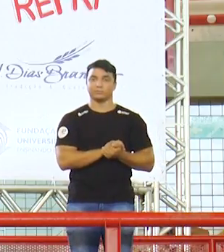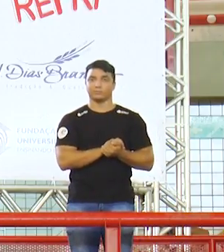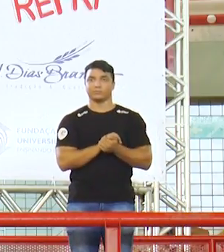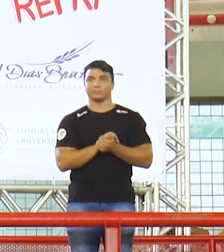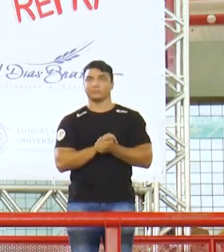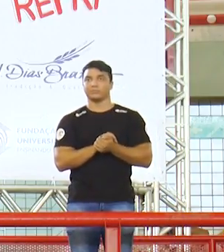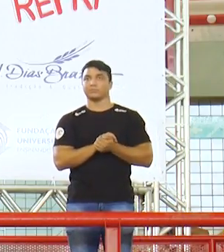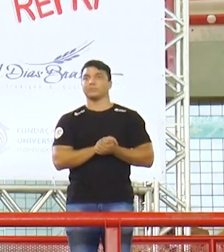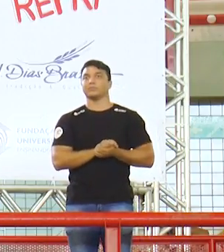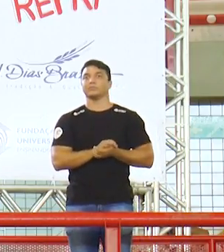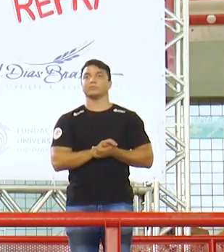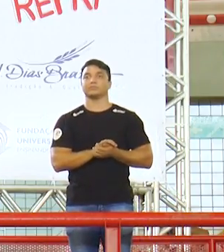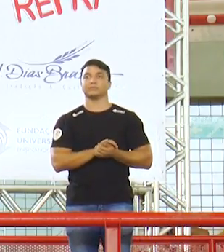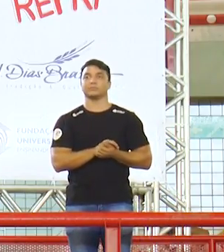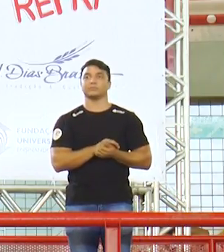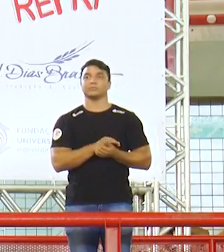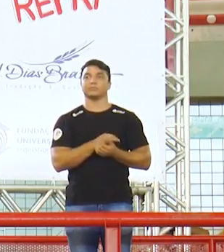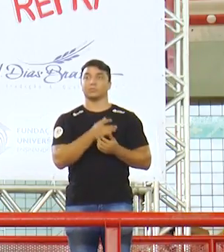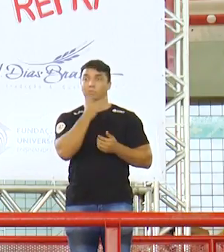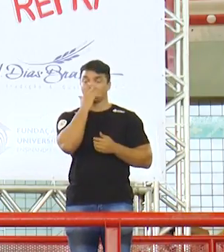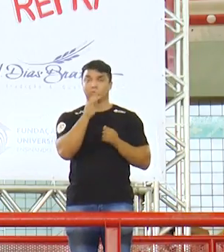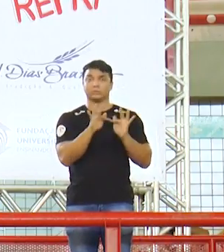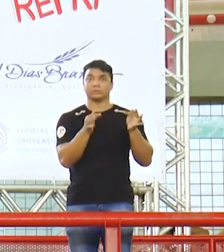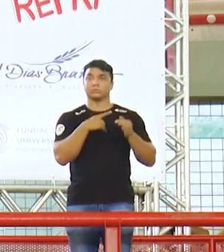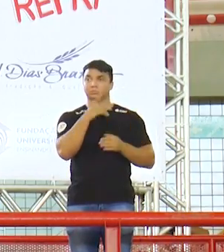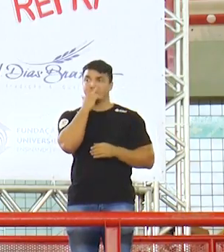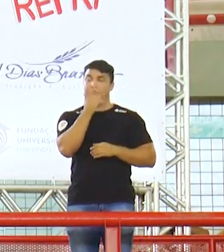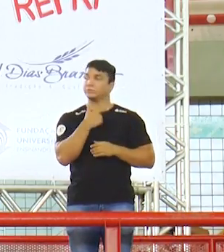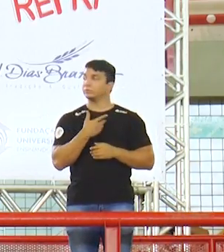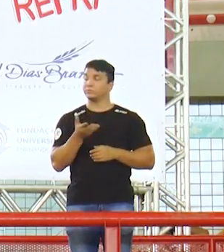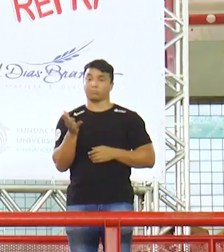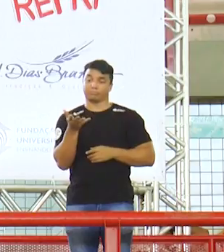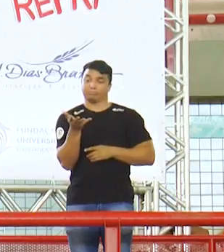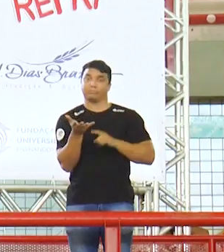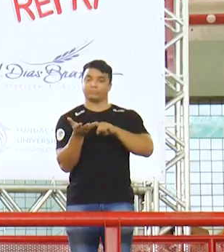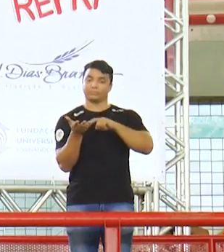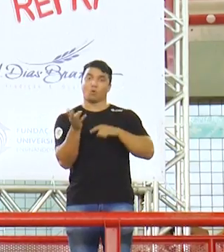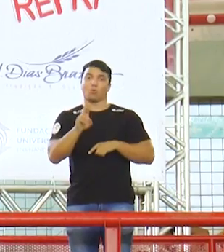Bó. Ou então não diz nada, faz só...